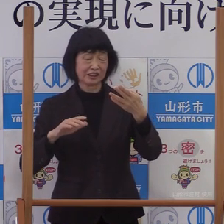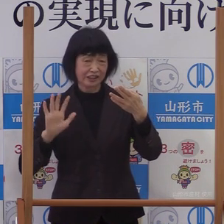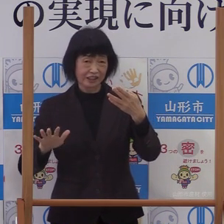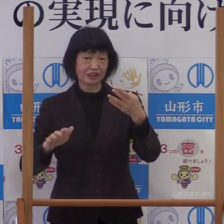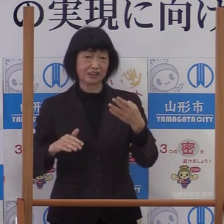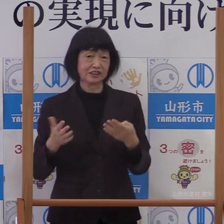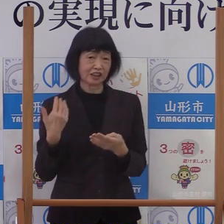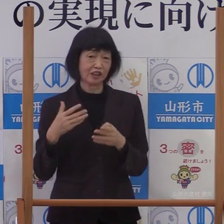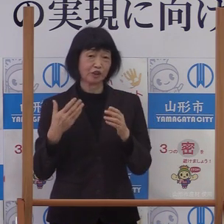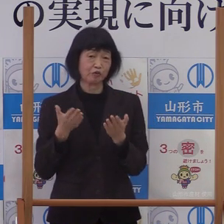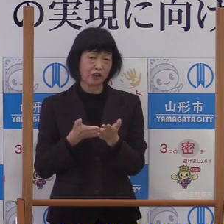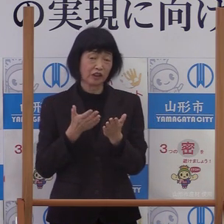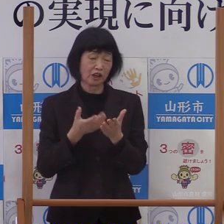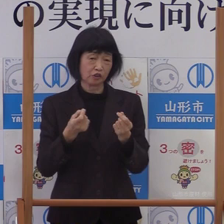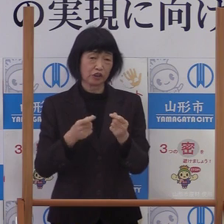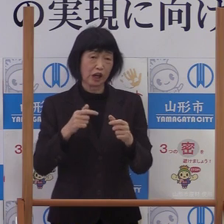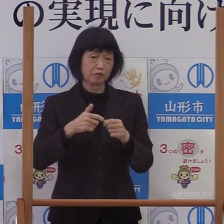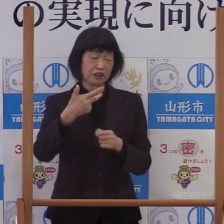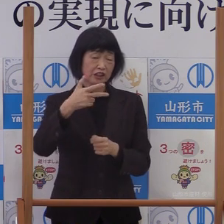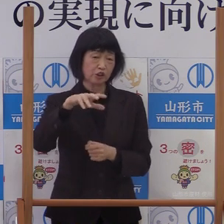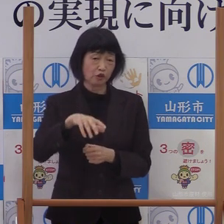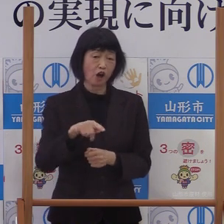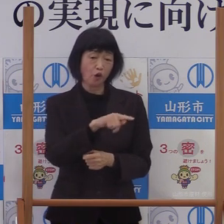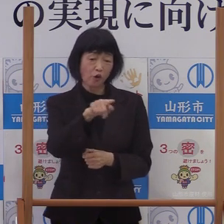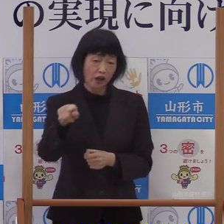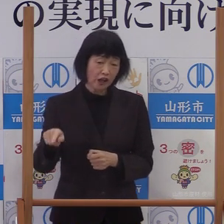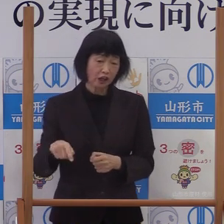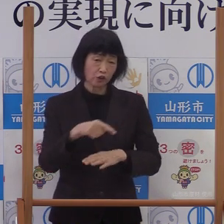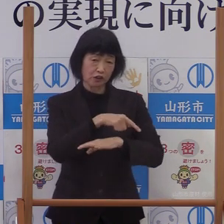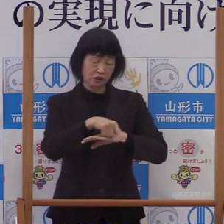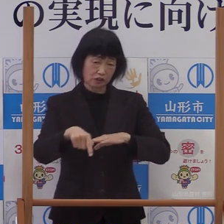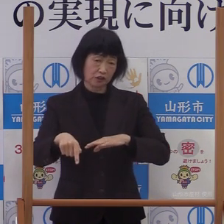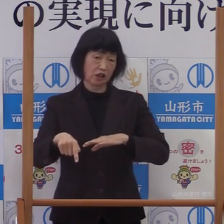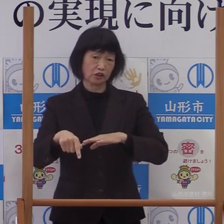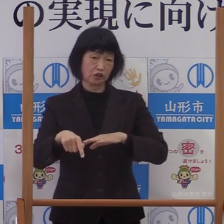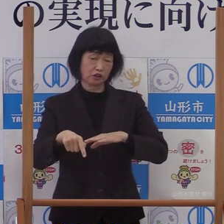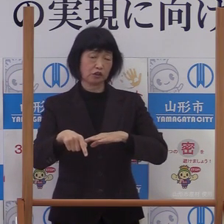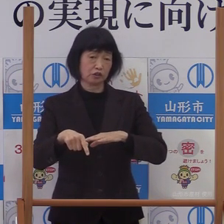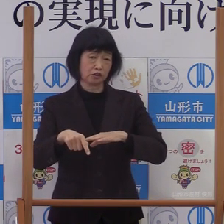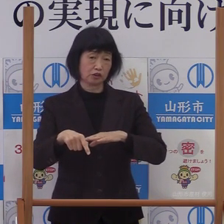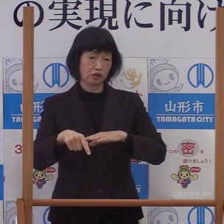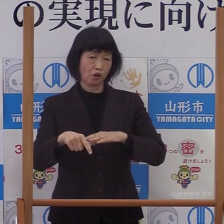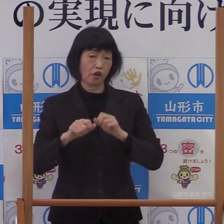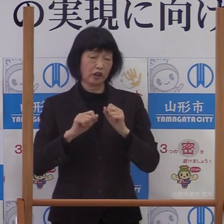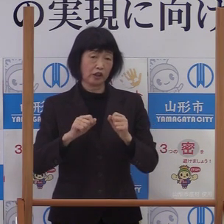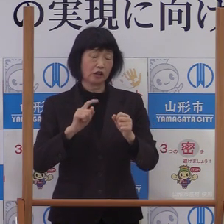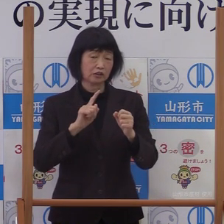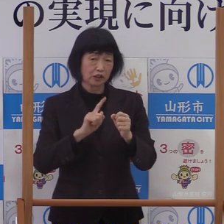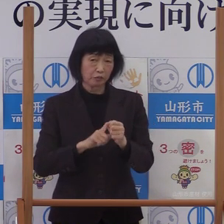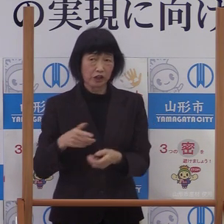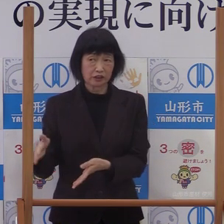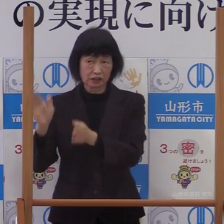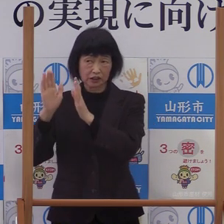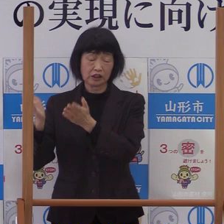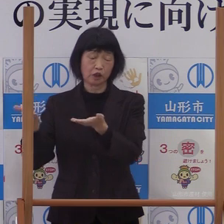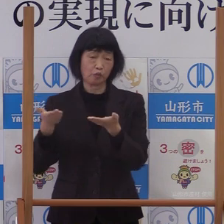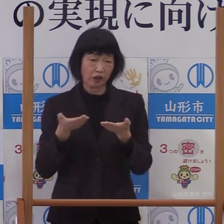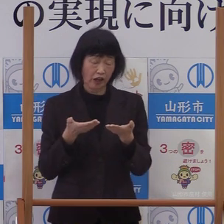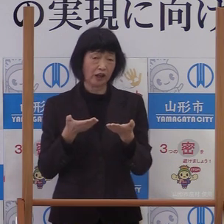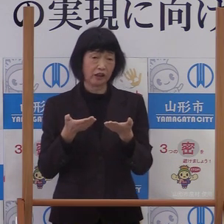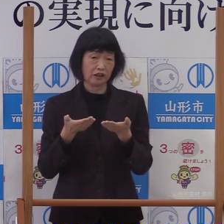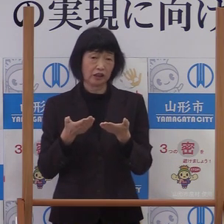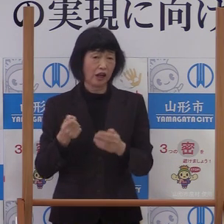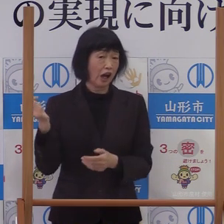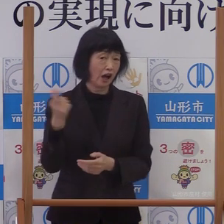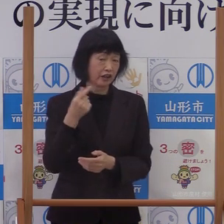申し上げました通り、山形市はこれらの施策にかかる補正予算を議決いただいた後、できる限り早く事業